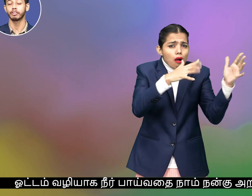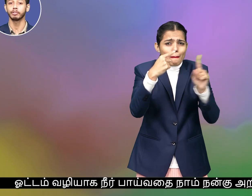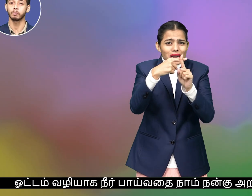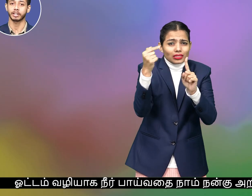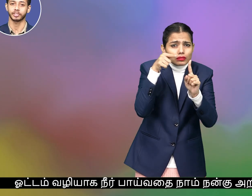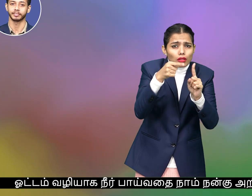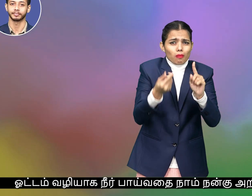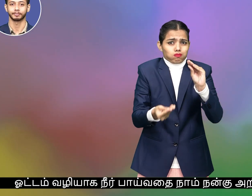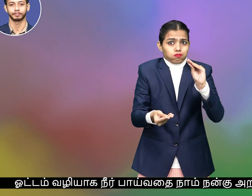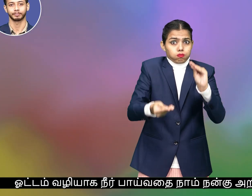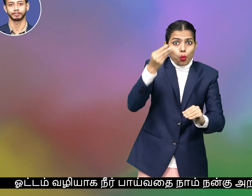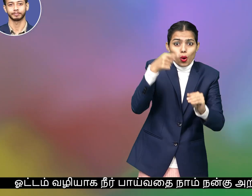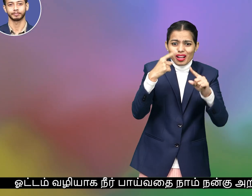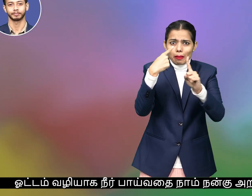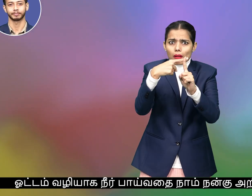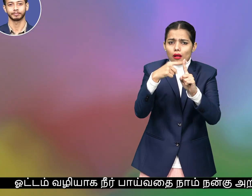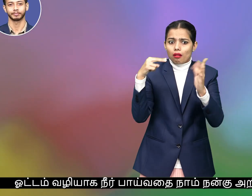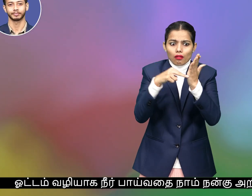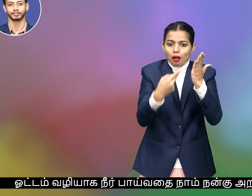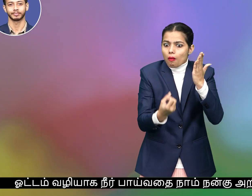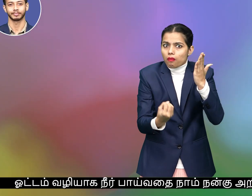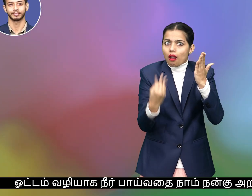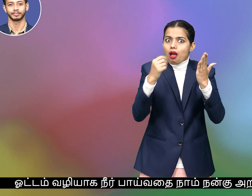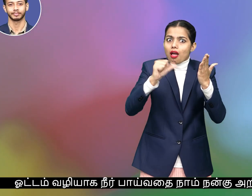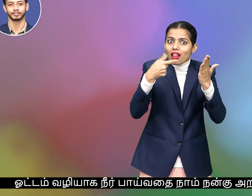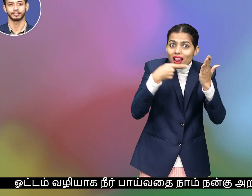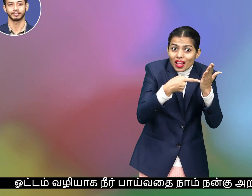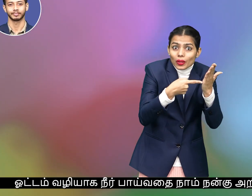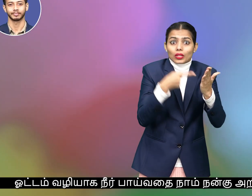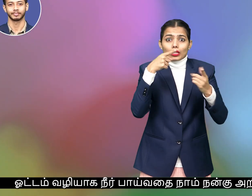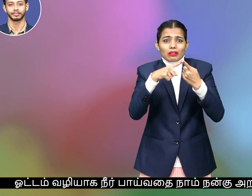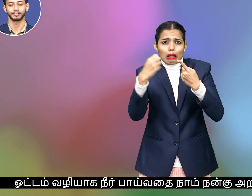வழியாக நீர் பாய்வதை நாம் நன்கு அறிந்திருக்கிறோம்.